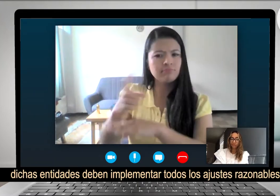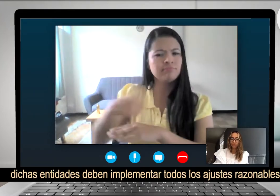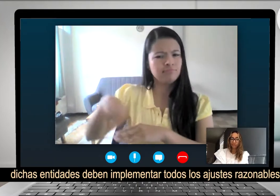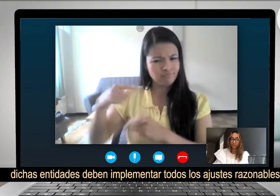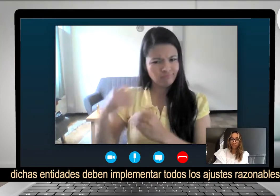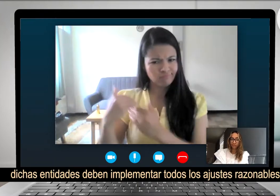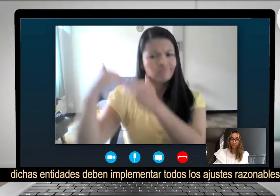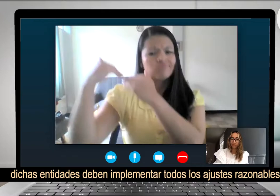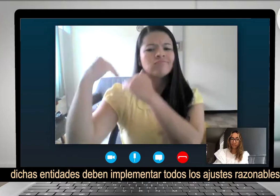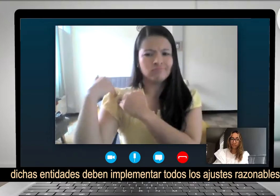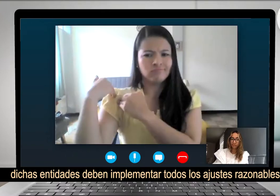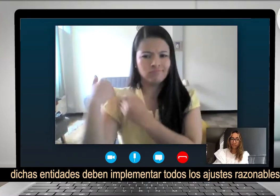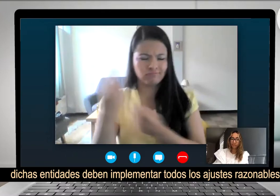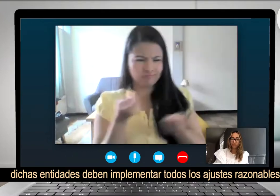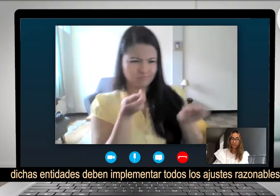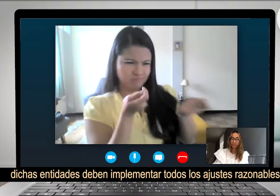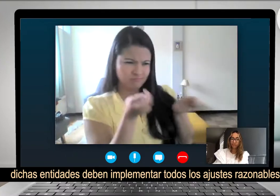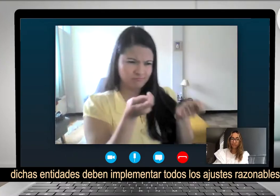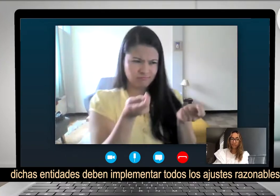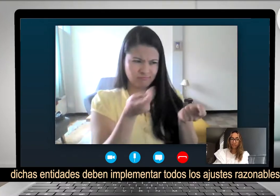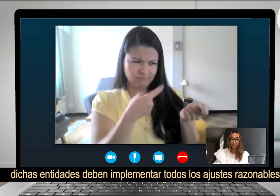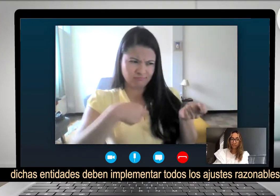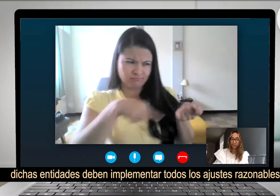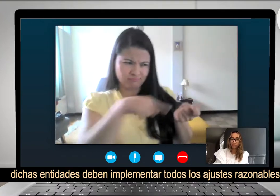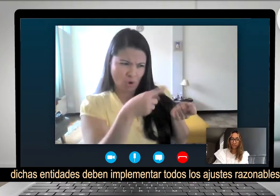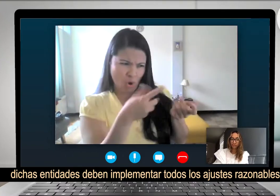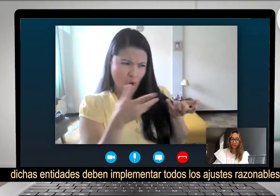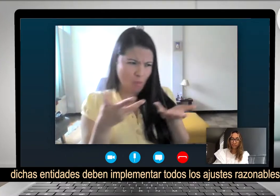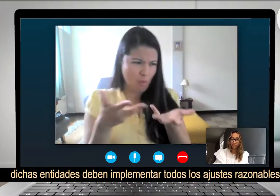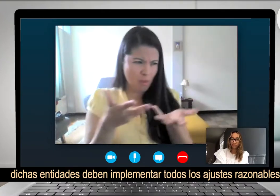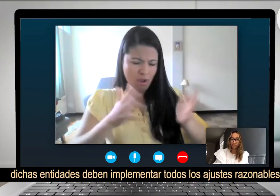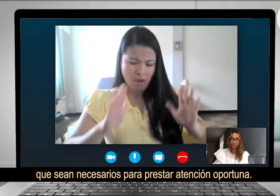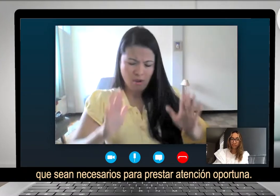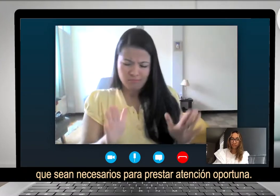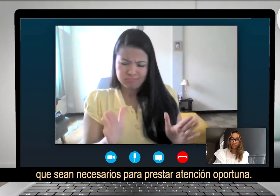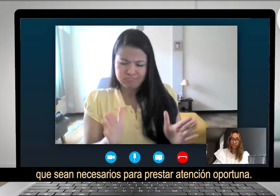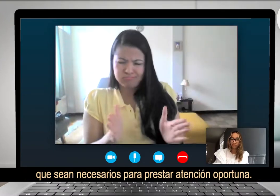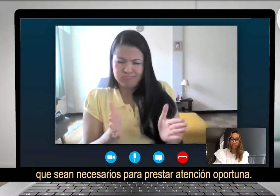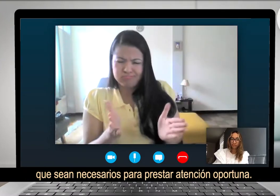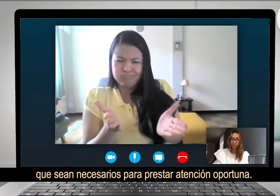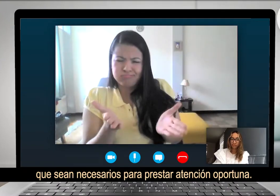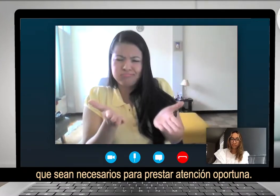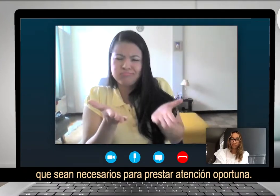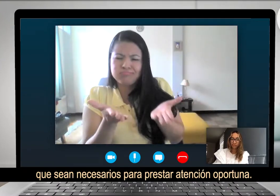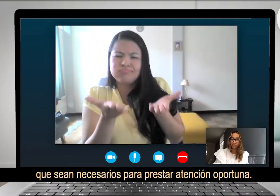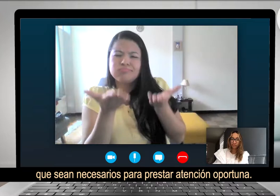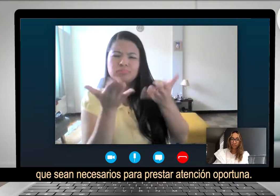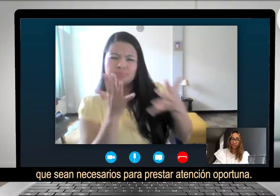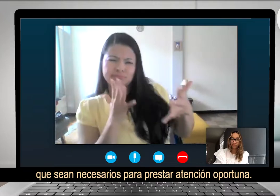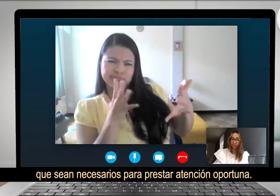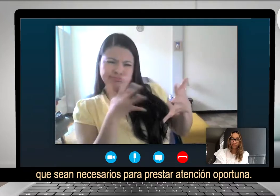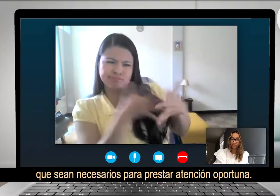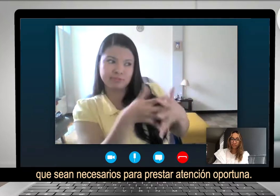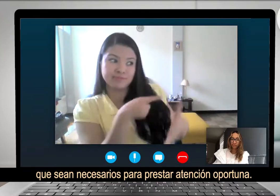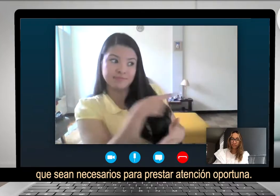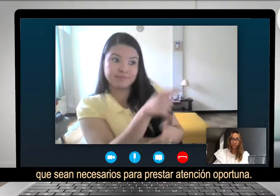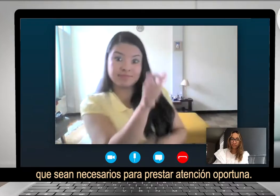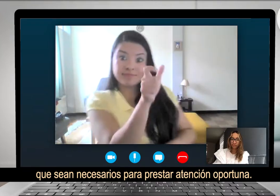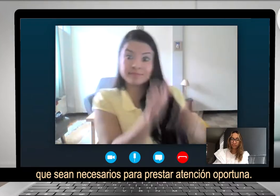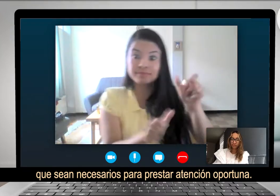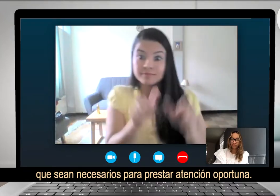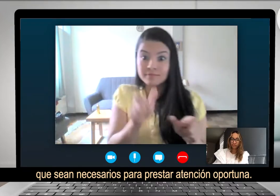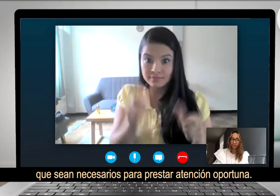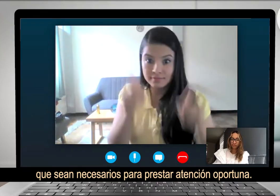Dichas entidades deben implementar todos los ajustes razonables que sean necesarios para prestar